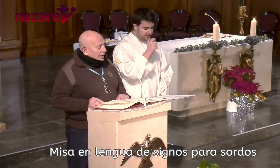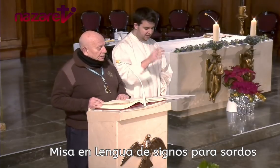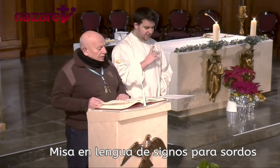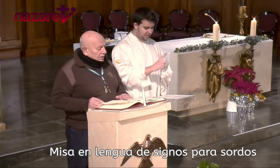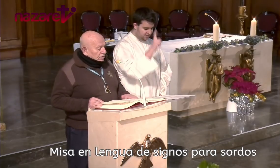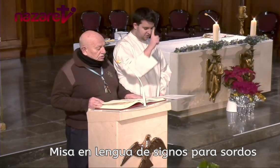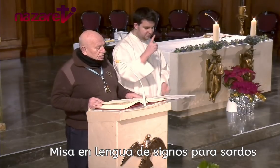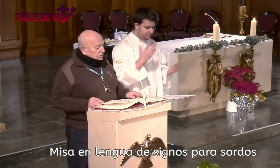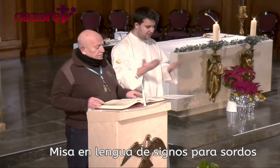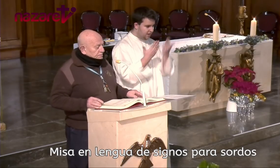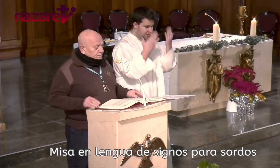Palabra de Dios.